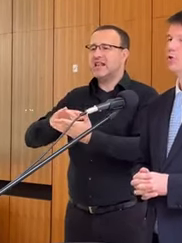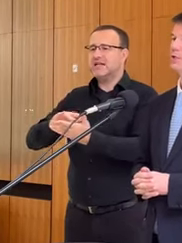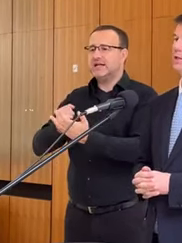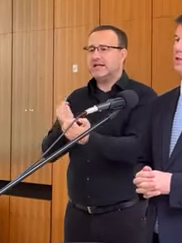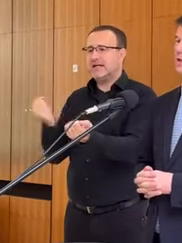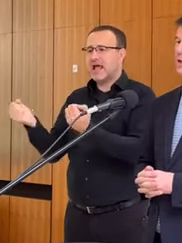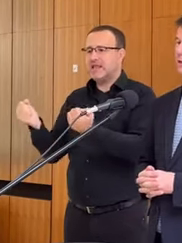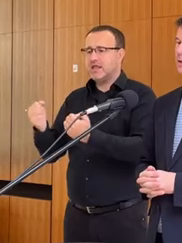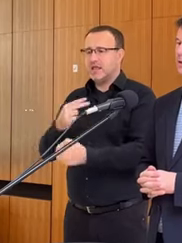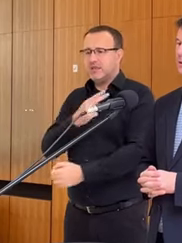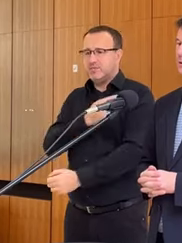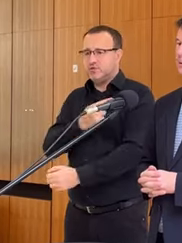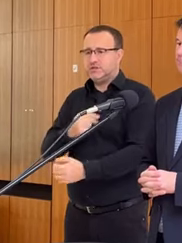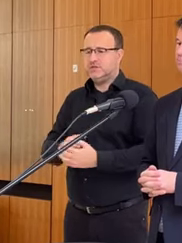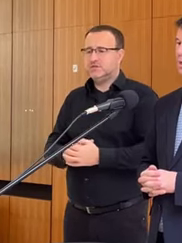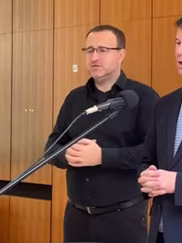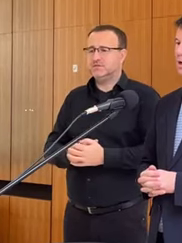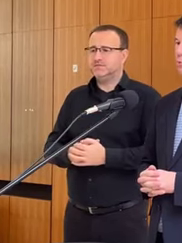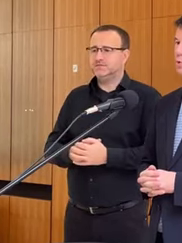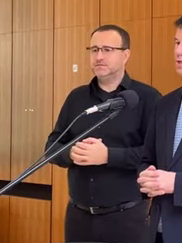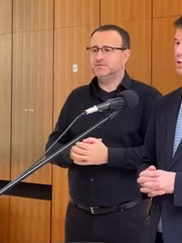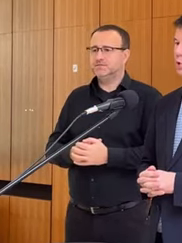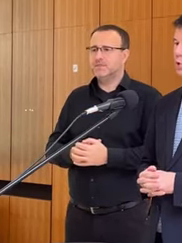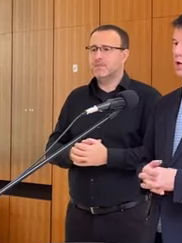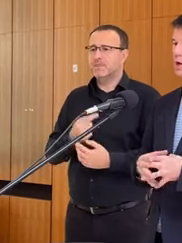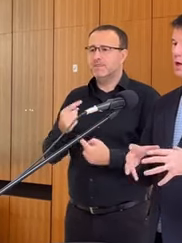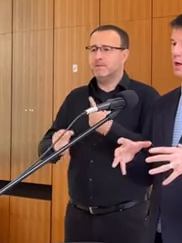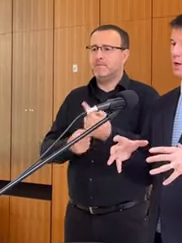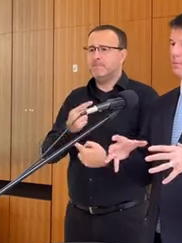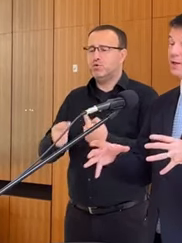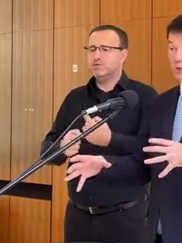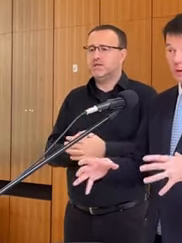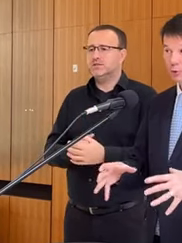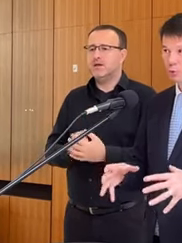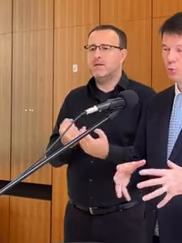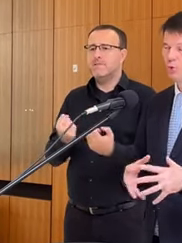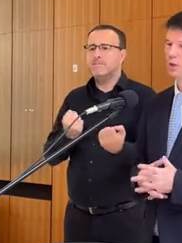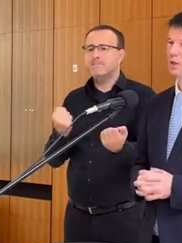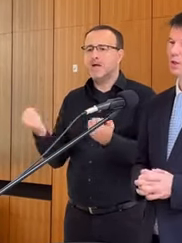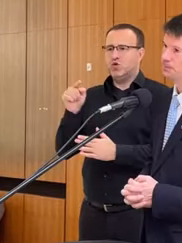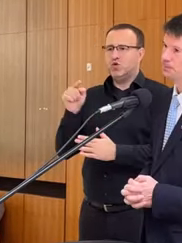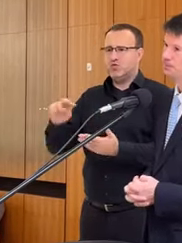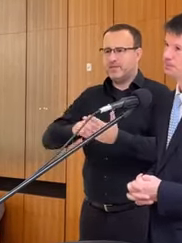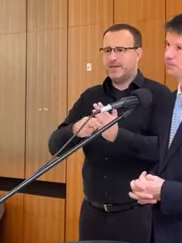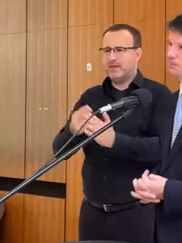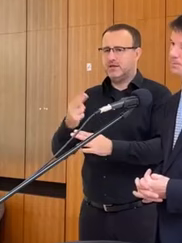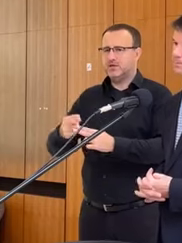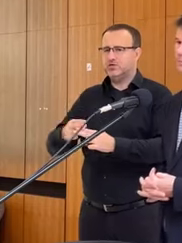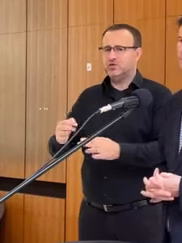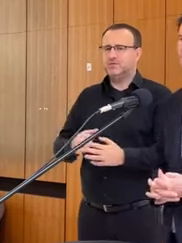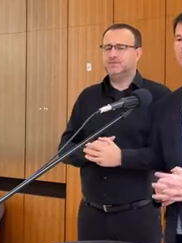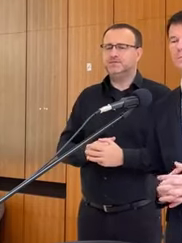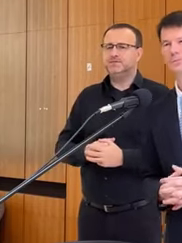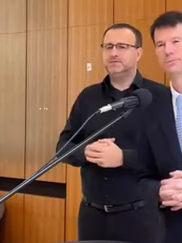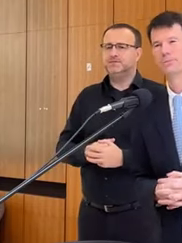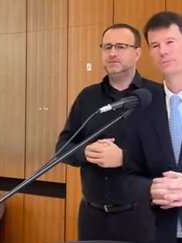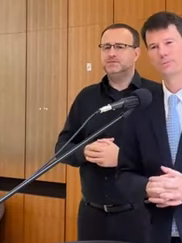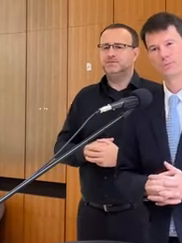nemocníc, čo sa týka napríklad procesov, manažmentu.